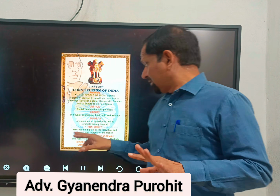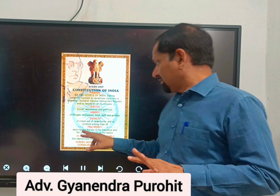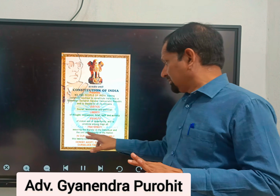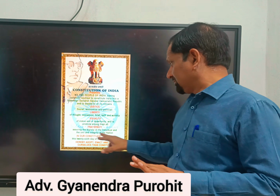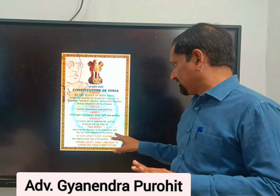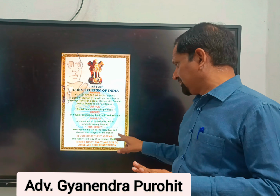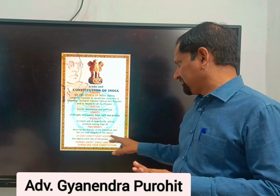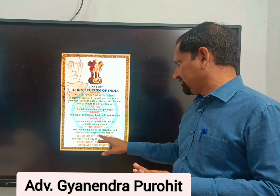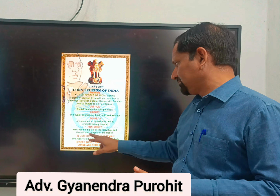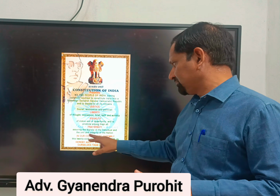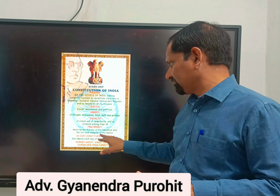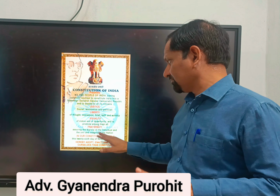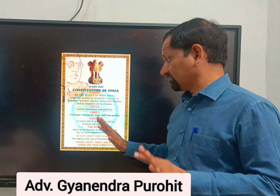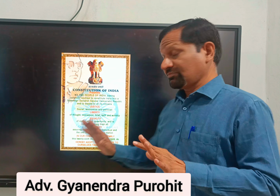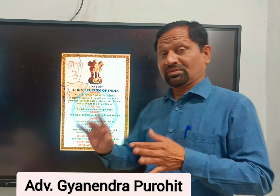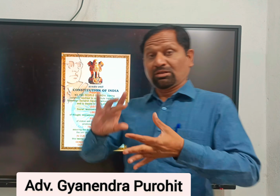फिर आगे बात आती है